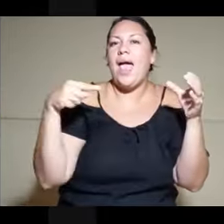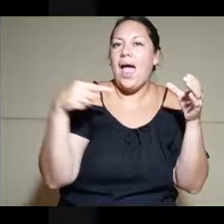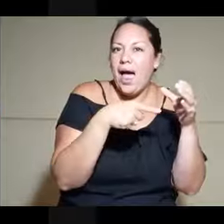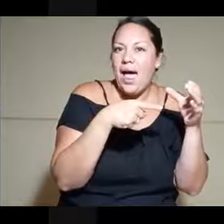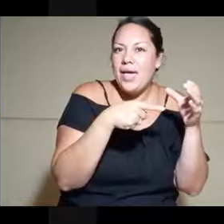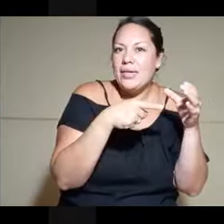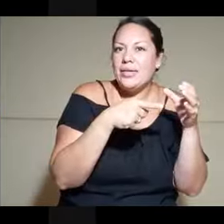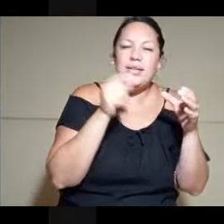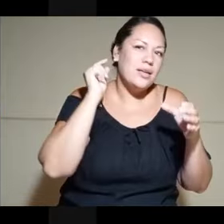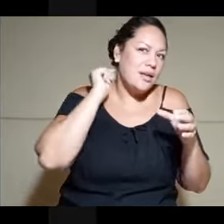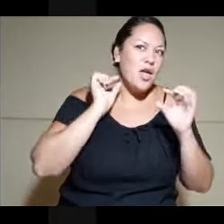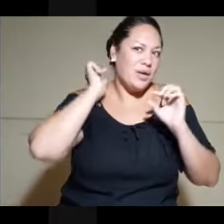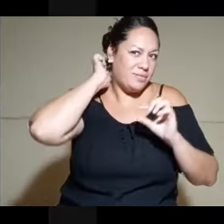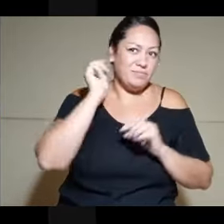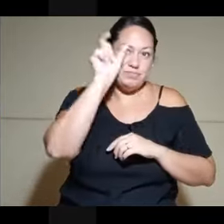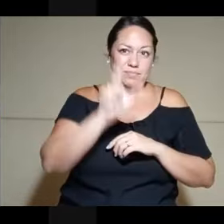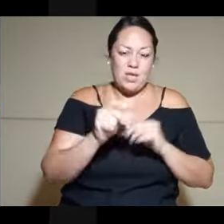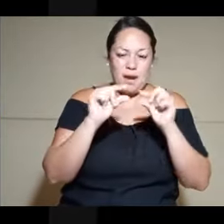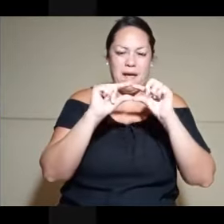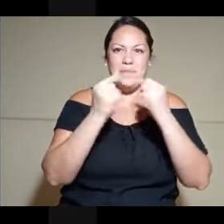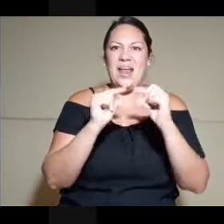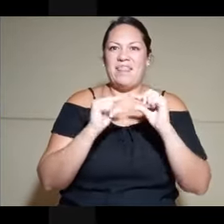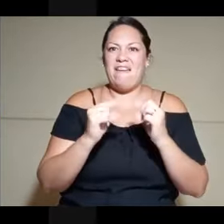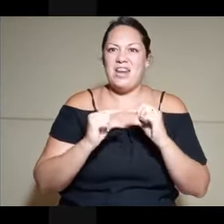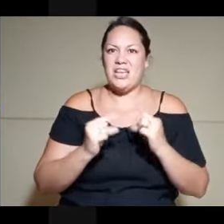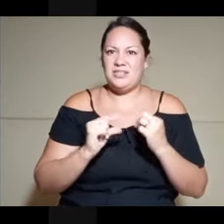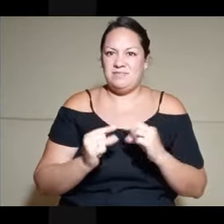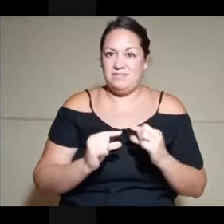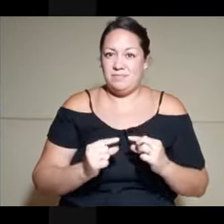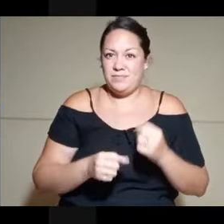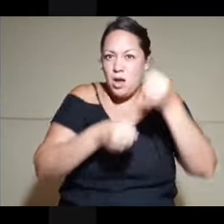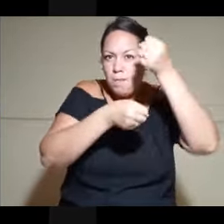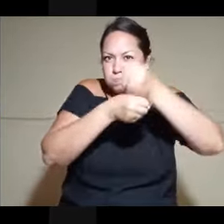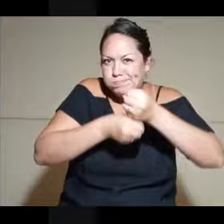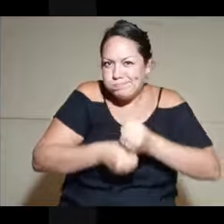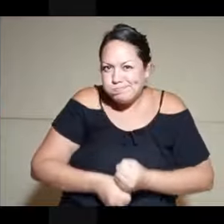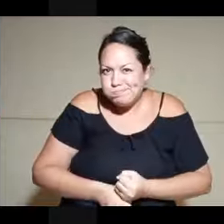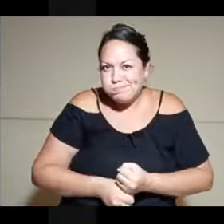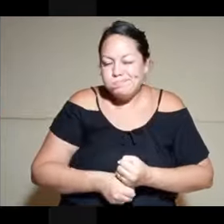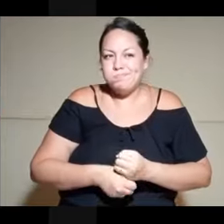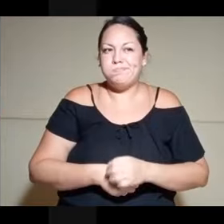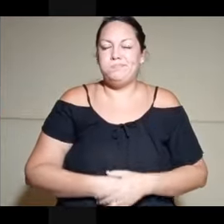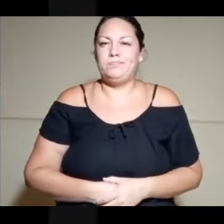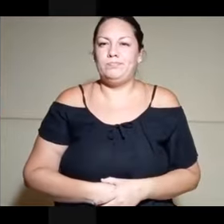estructuras y bajan algunas estructuras, pero sobre todo por ese agujero es donde se articulan las vértebras.